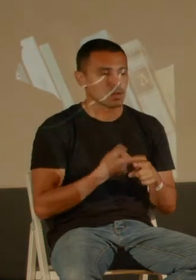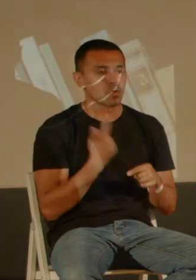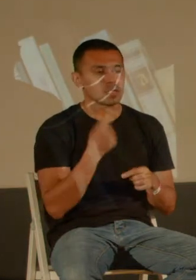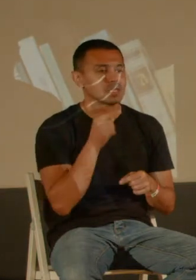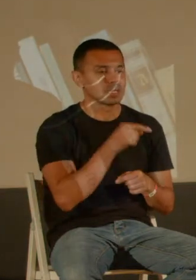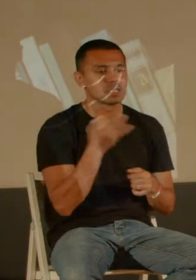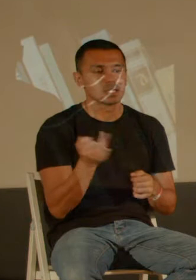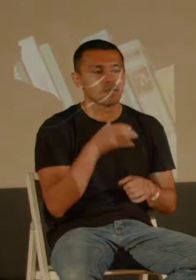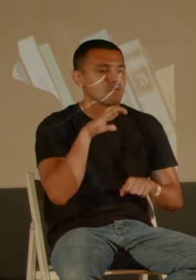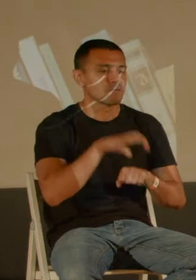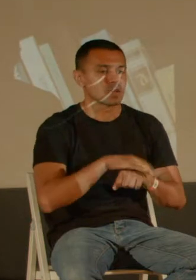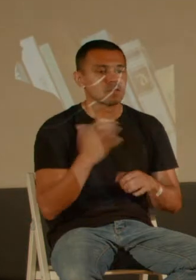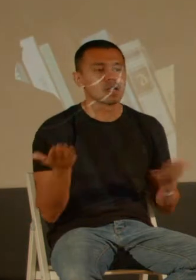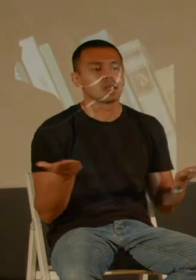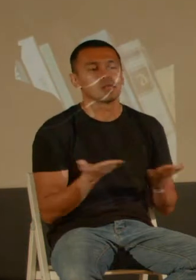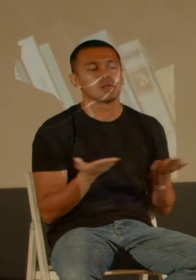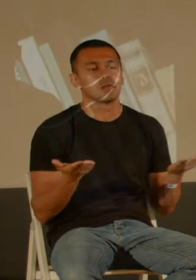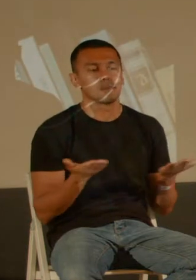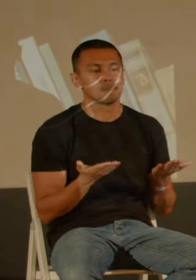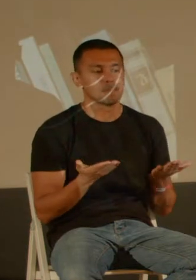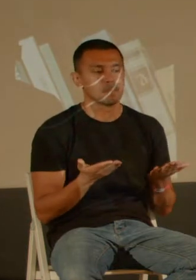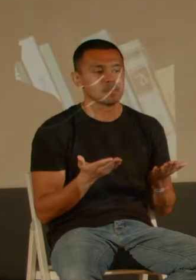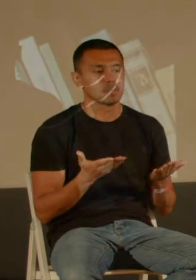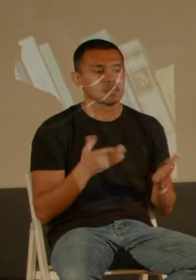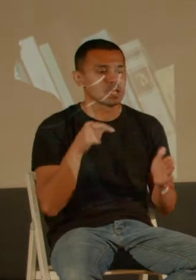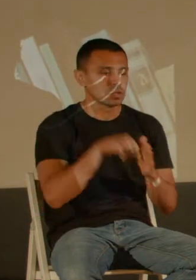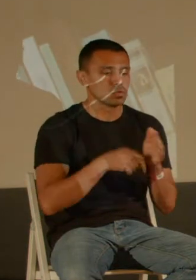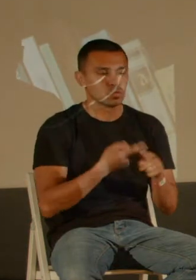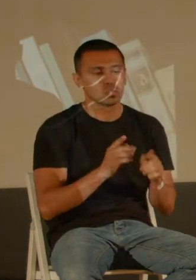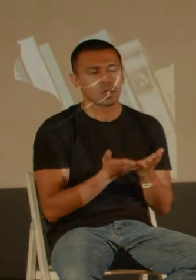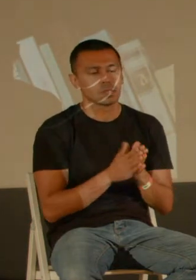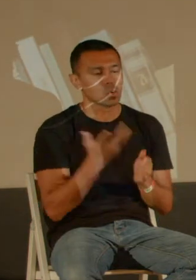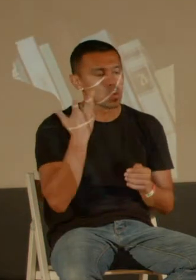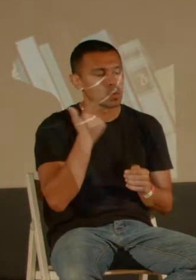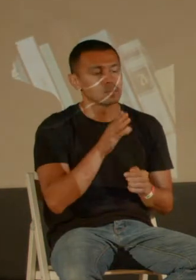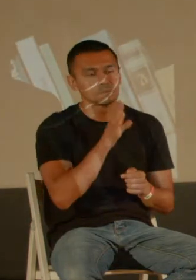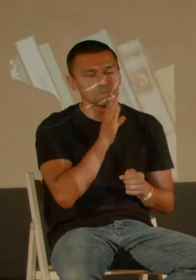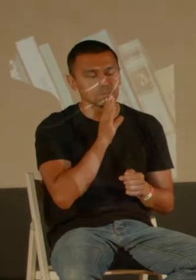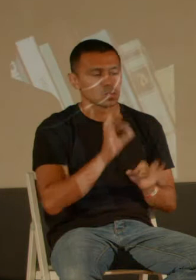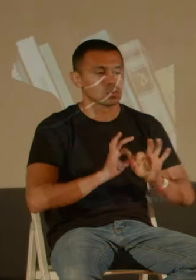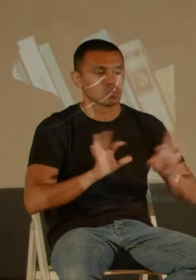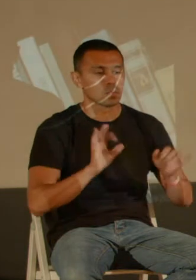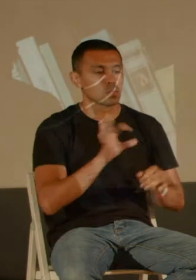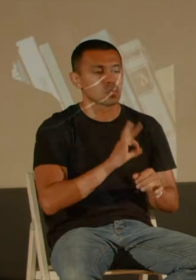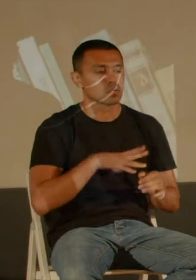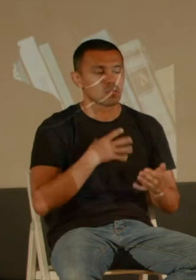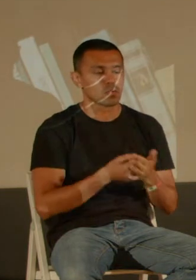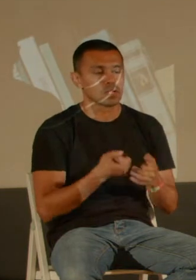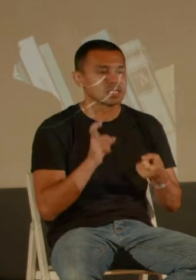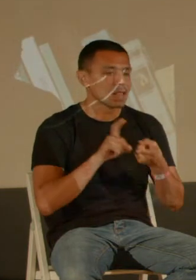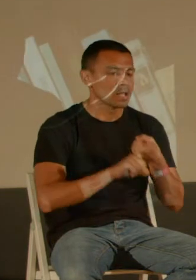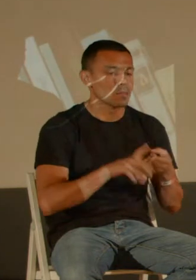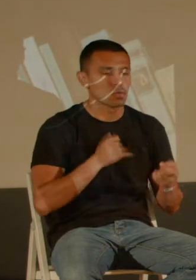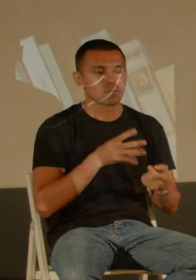один з тих цікавих фактів, які насичують цю книжку. Тобто, коли Керолайн розповідає про свою залежність, про